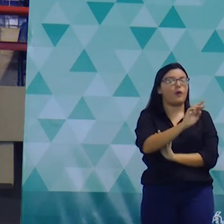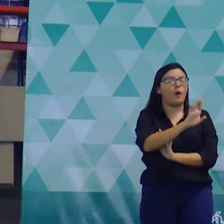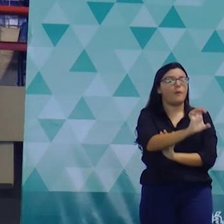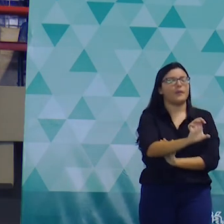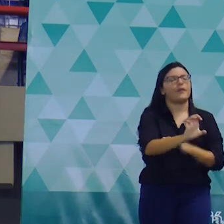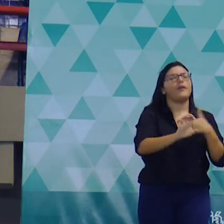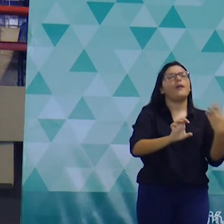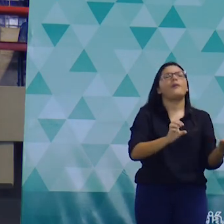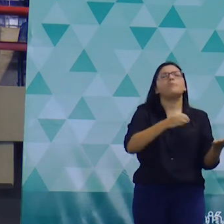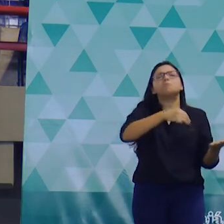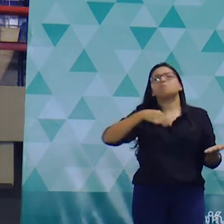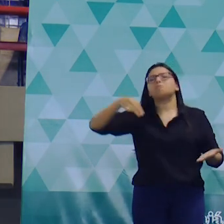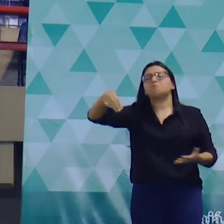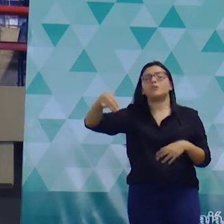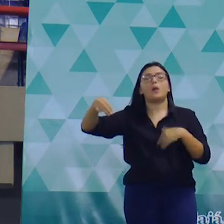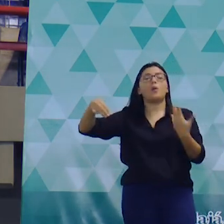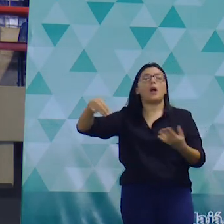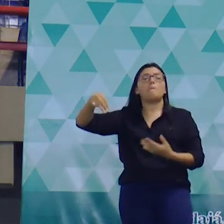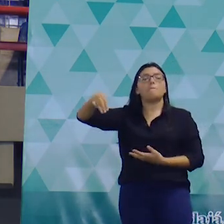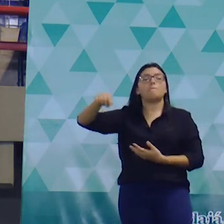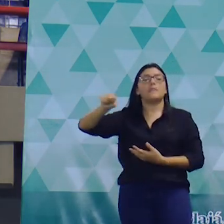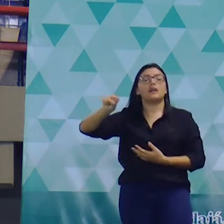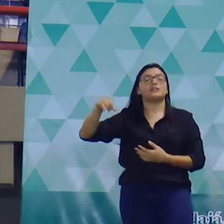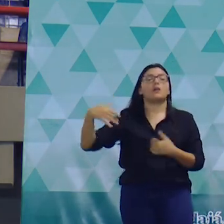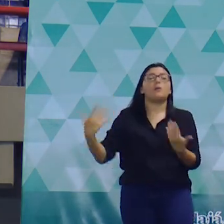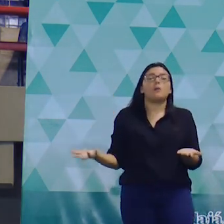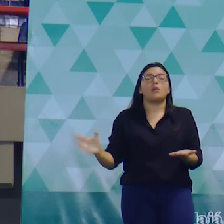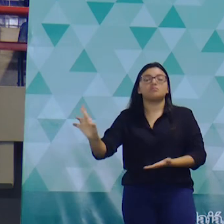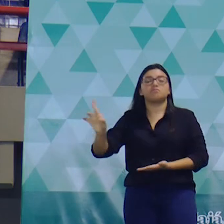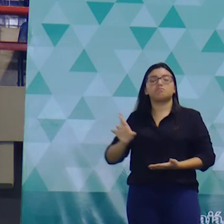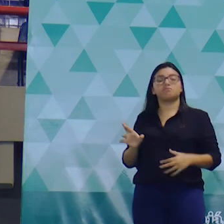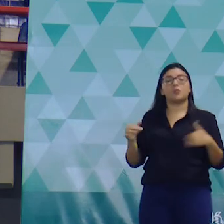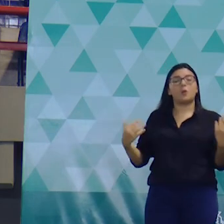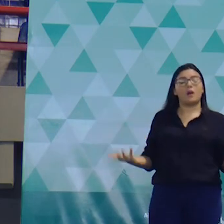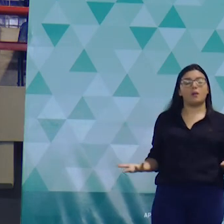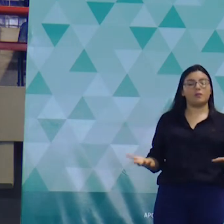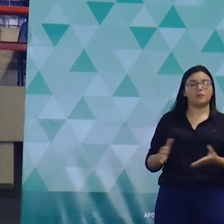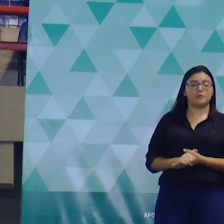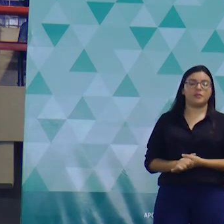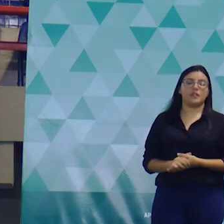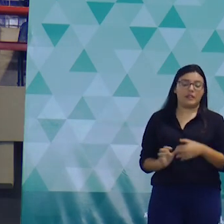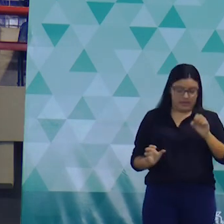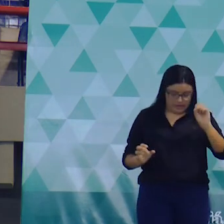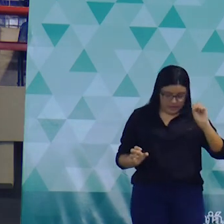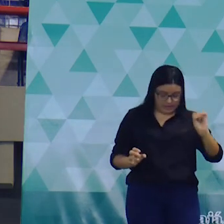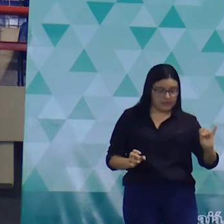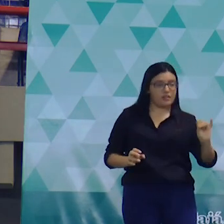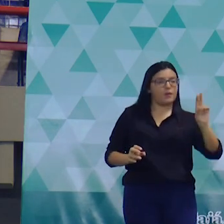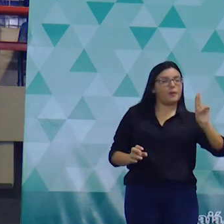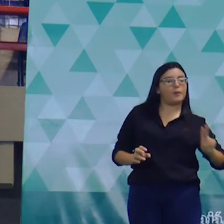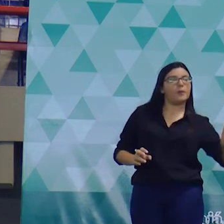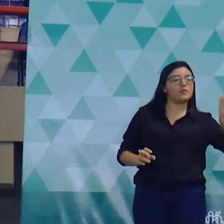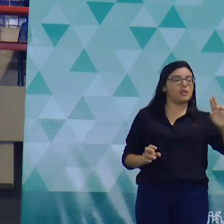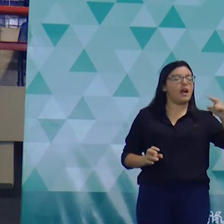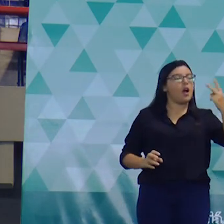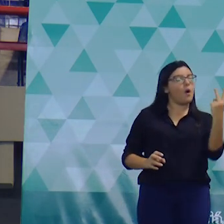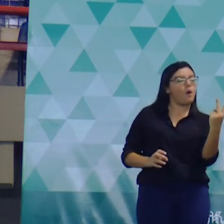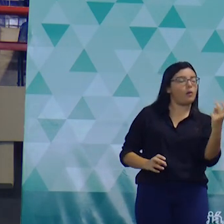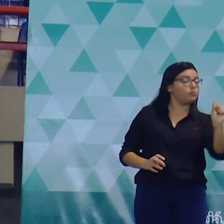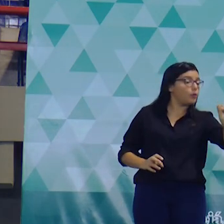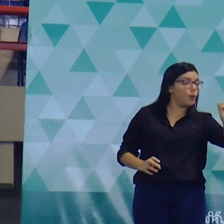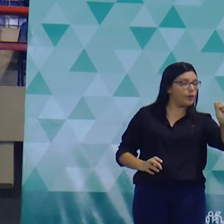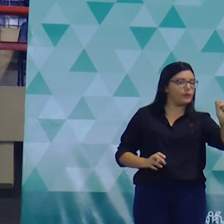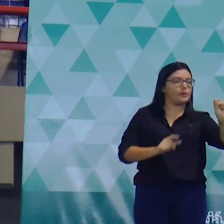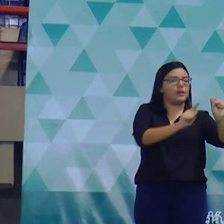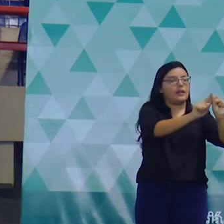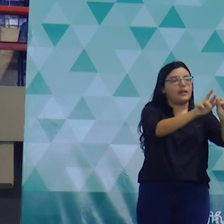qual é a massa de cobre que eu vou obter? De novo, se eu utilizar 8 gramas de óxido de